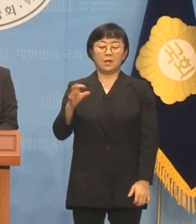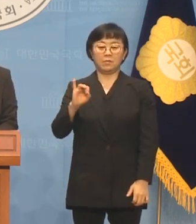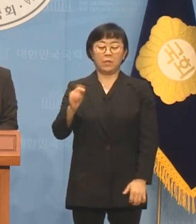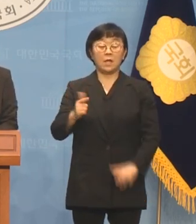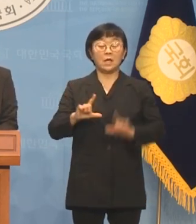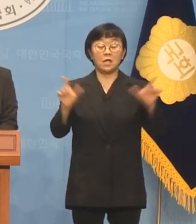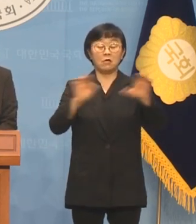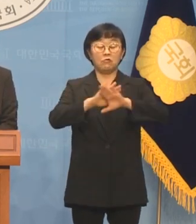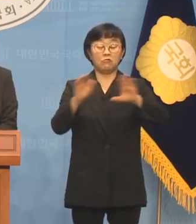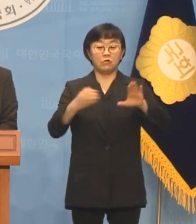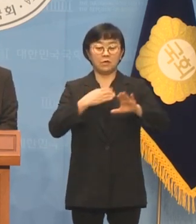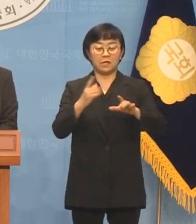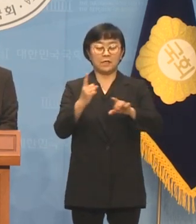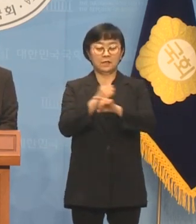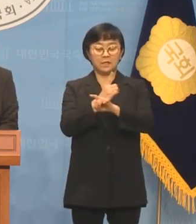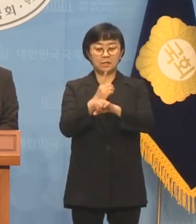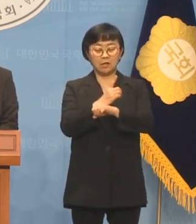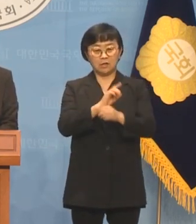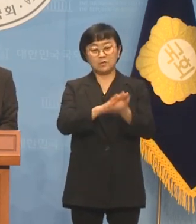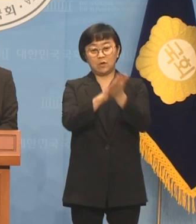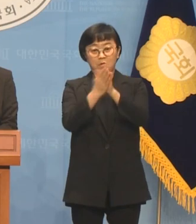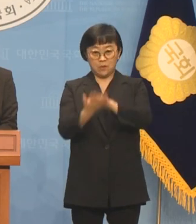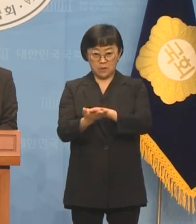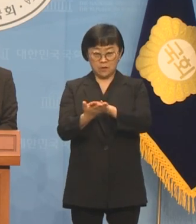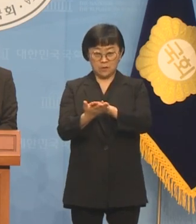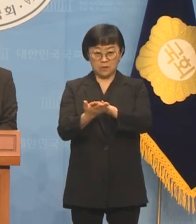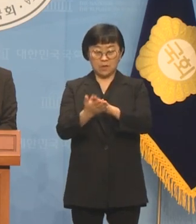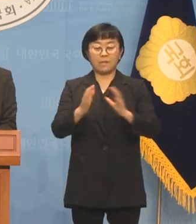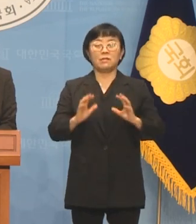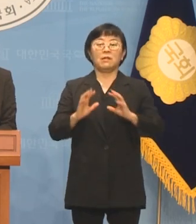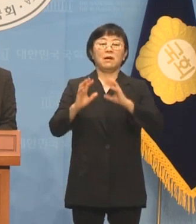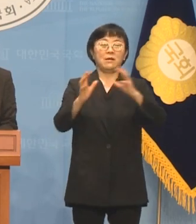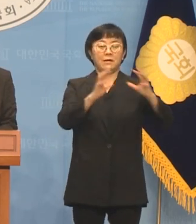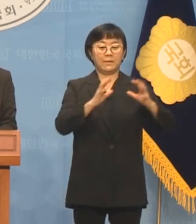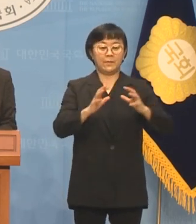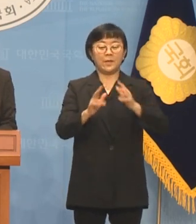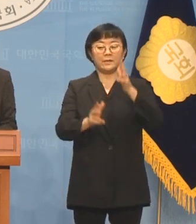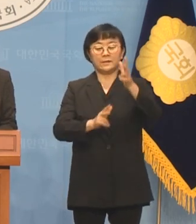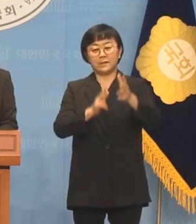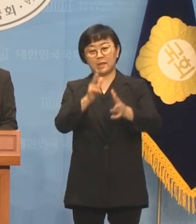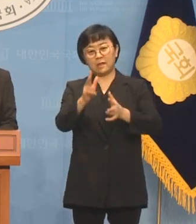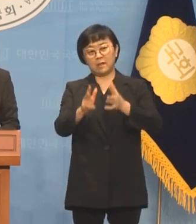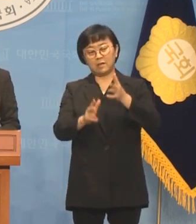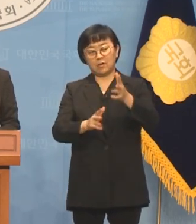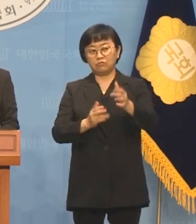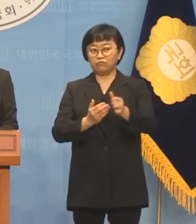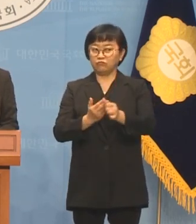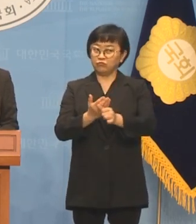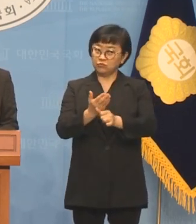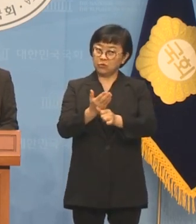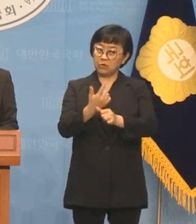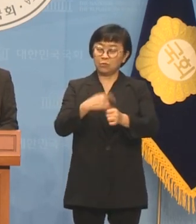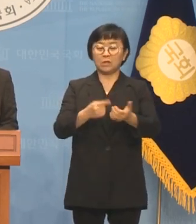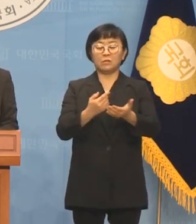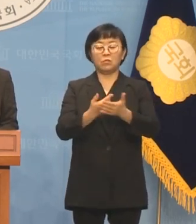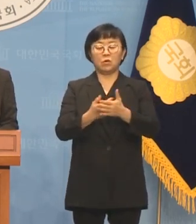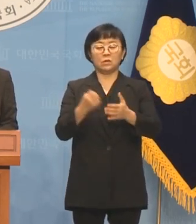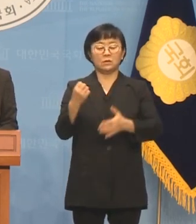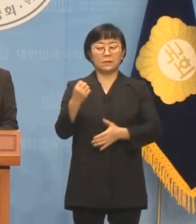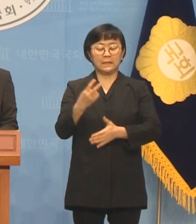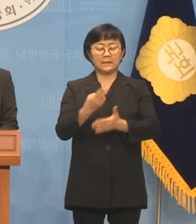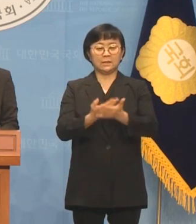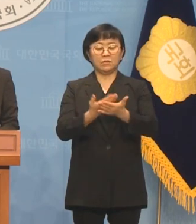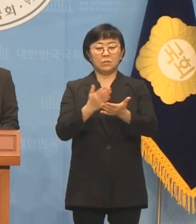기후위기와 디지털 전환의 격동 속에 주요 나라들은 이미 산업무역체제의 재편을 빠르게 추진하고